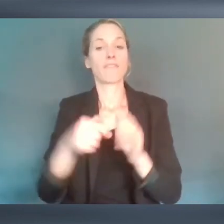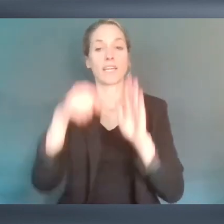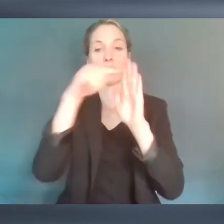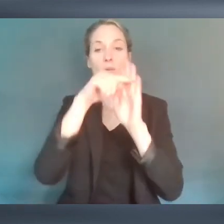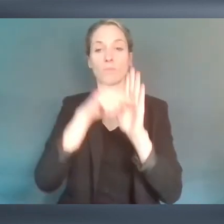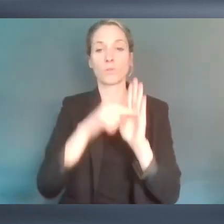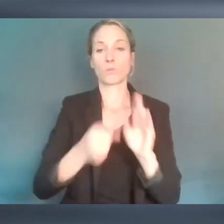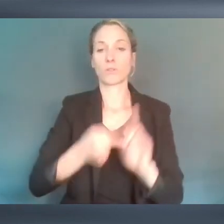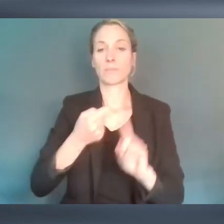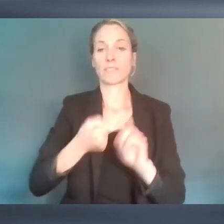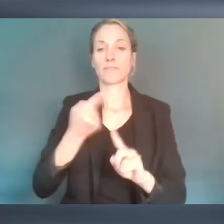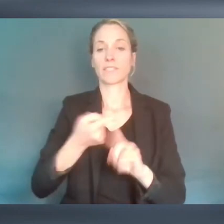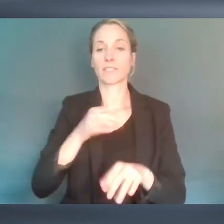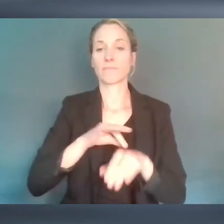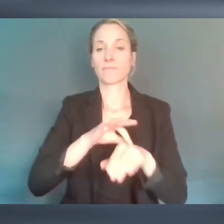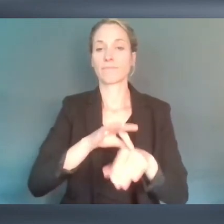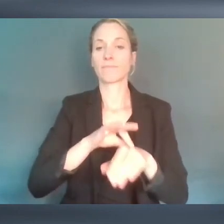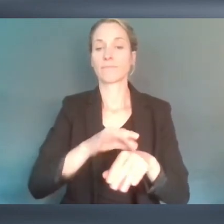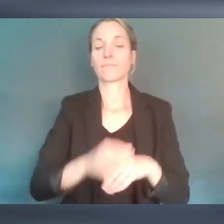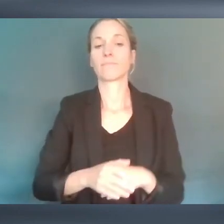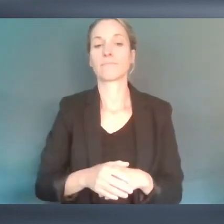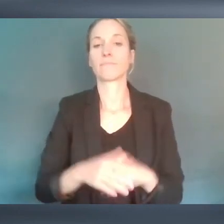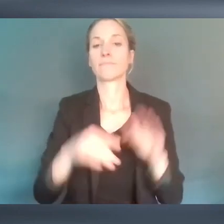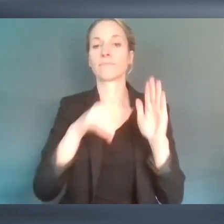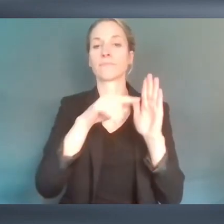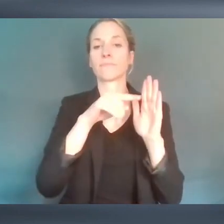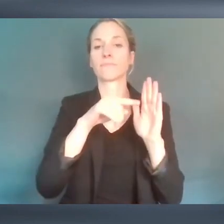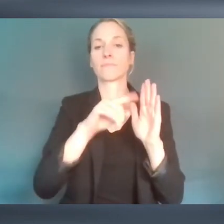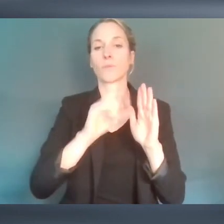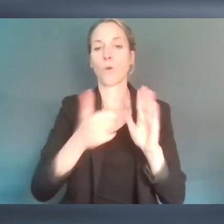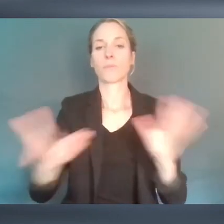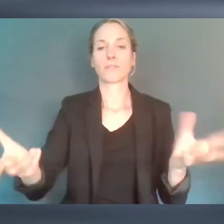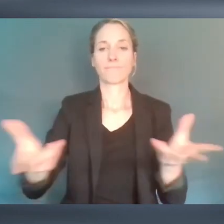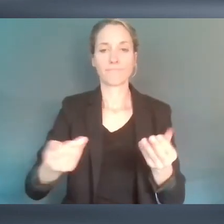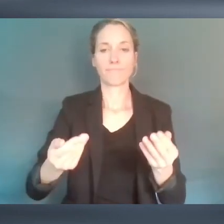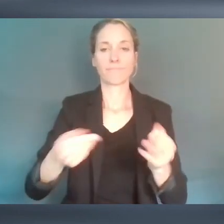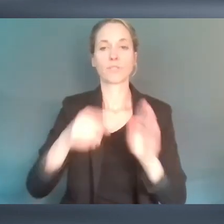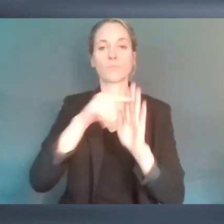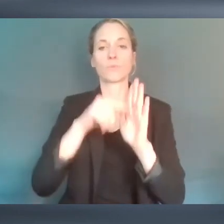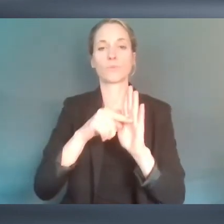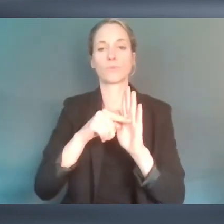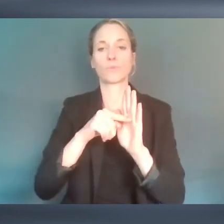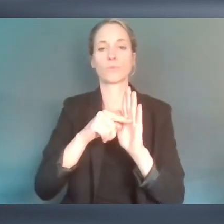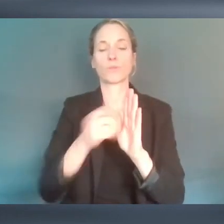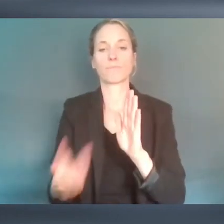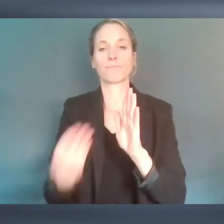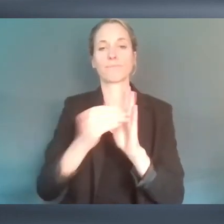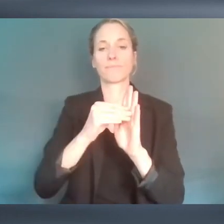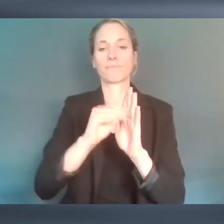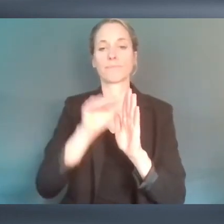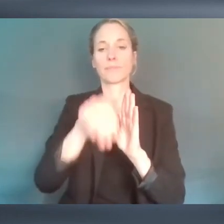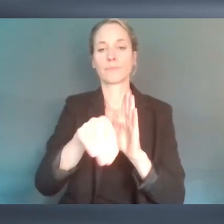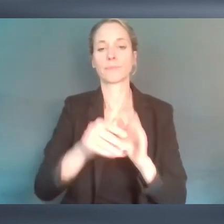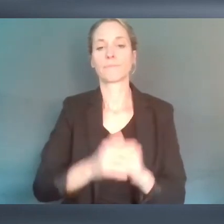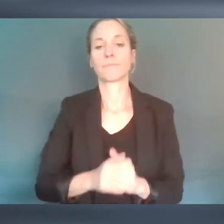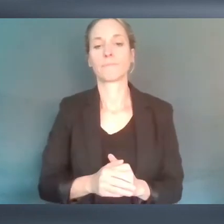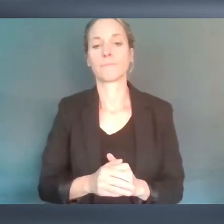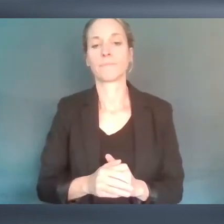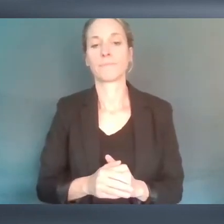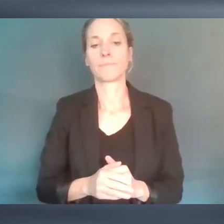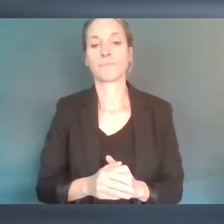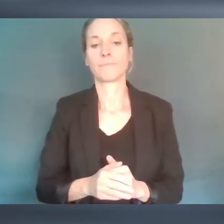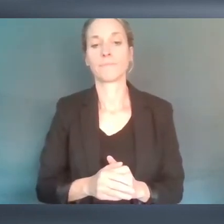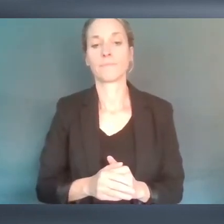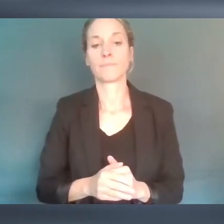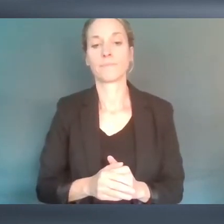des droits, les mesures viennent ensuite. Et la diversité, en management, c'est un concept qui est